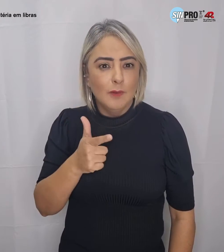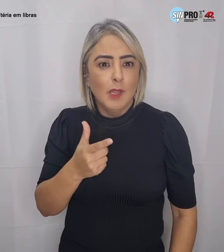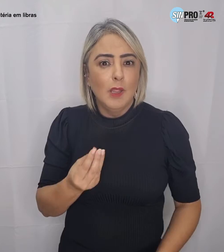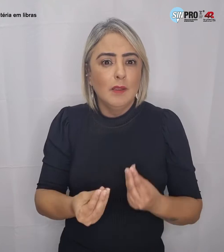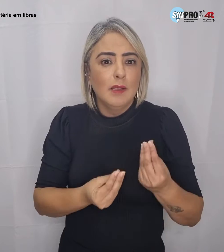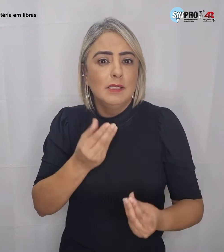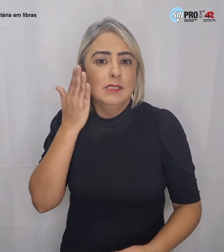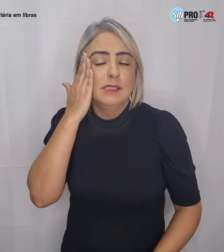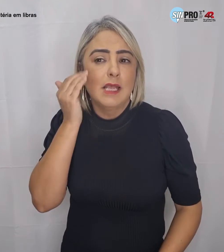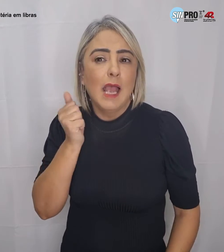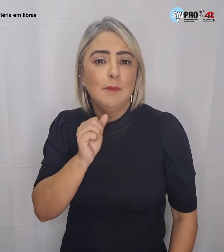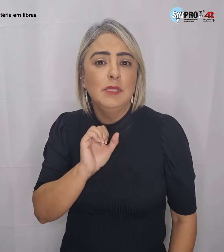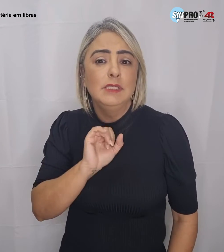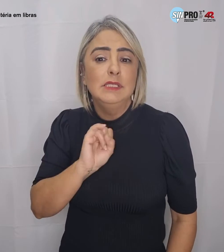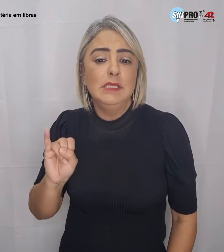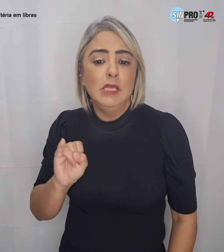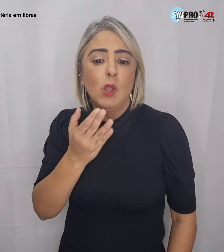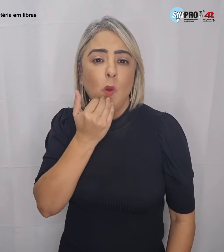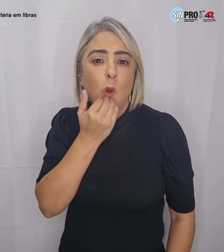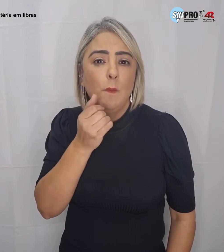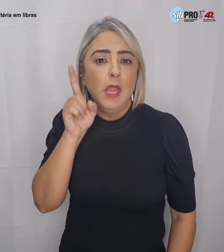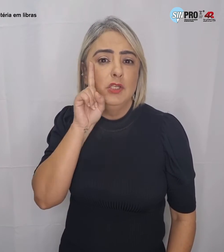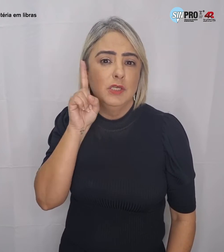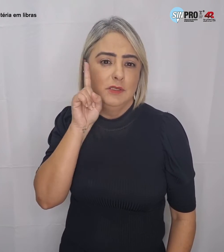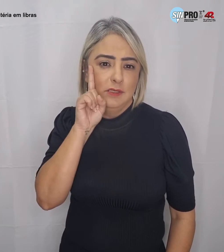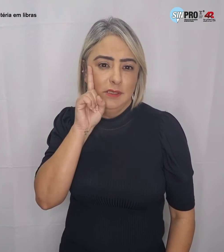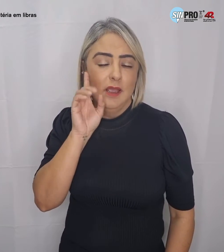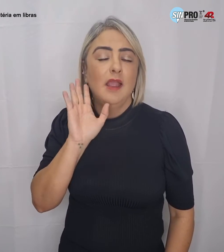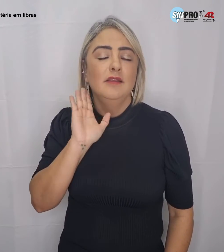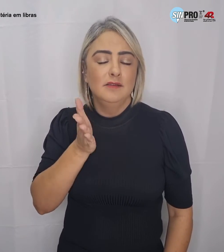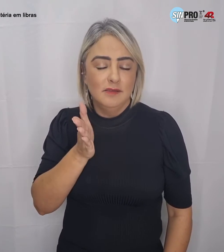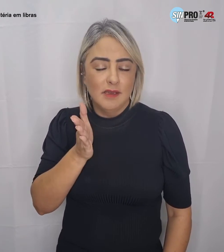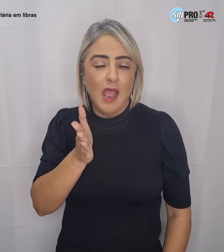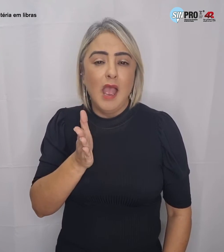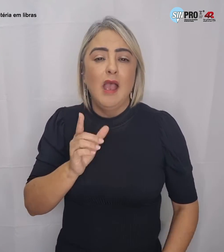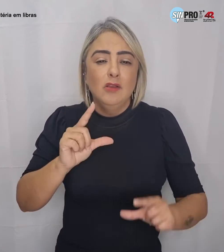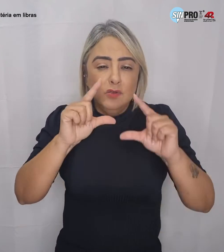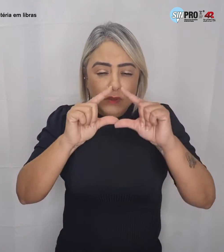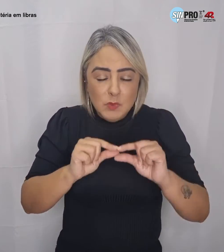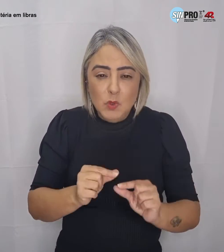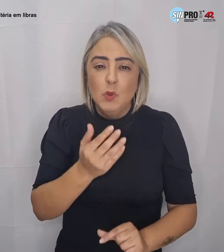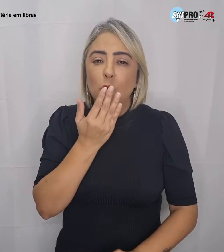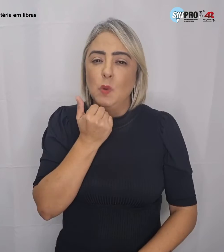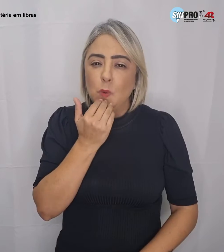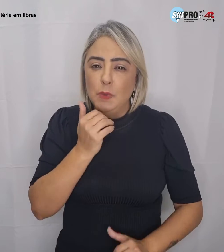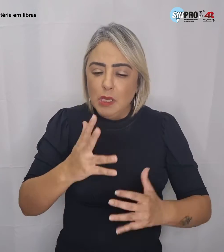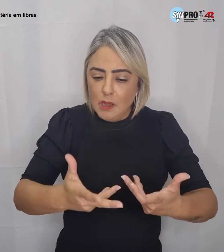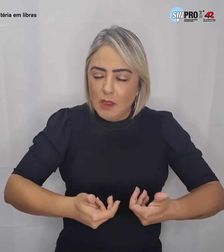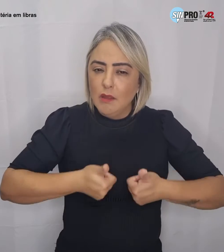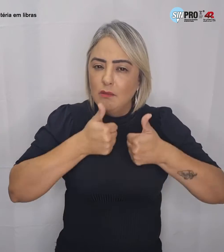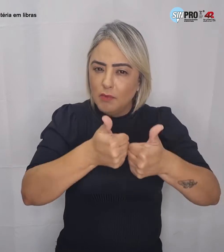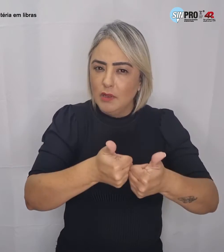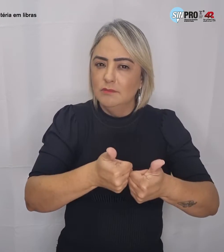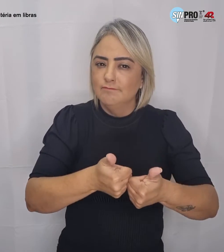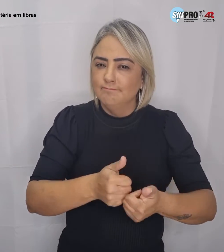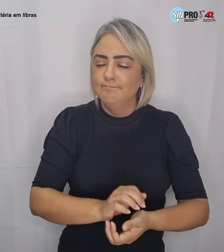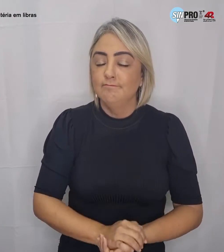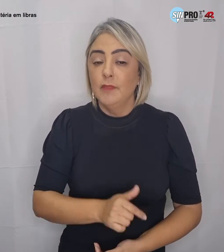certeza de como se alimentarão no dia a dia e já reduziram quantidade e qualidade do que comem.